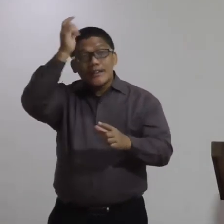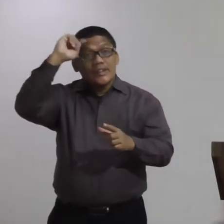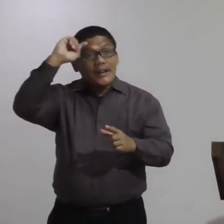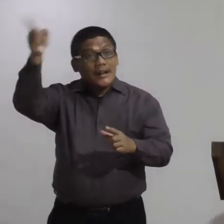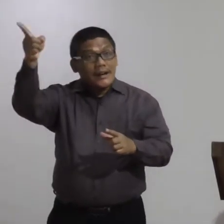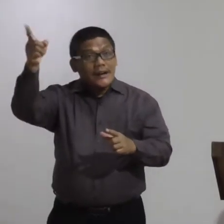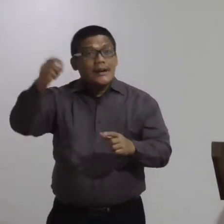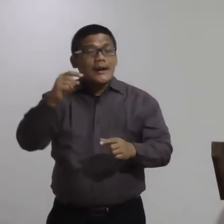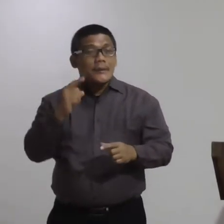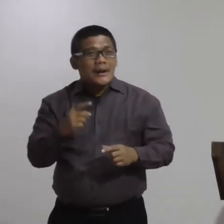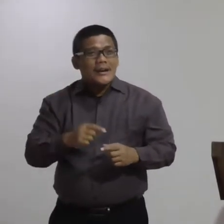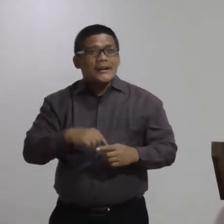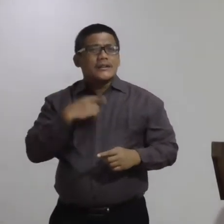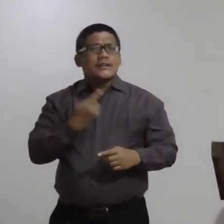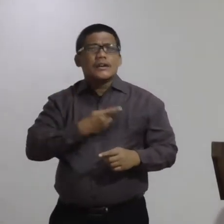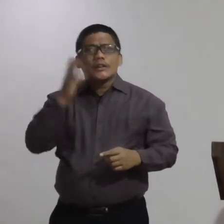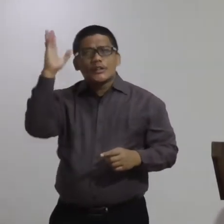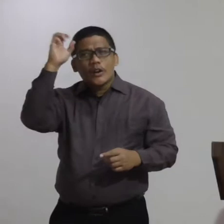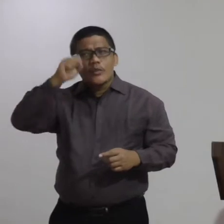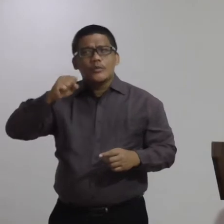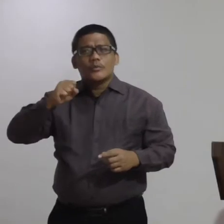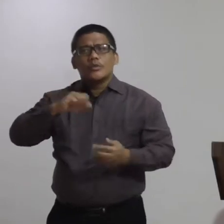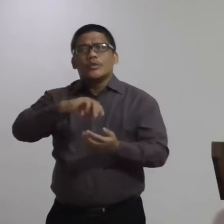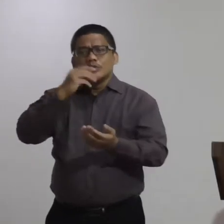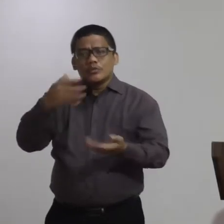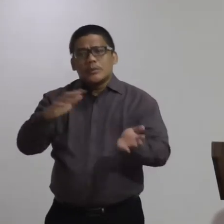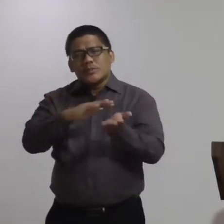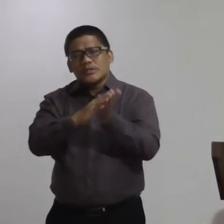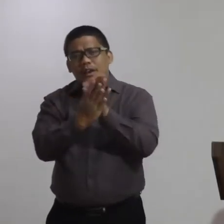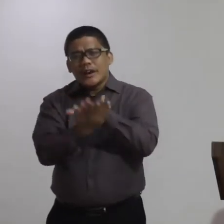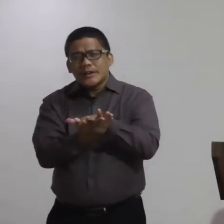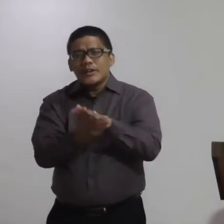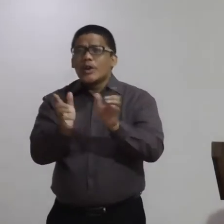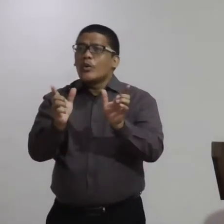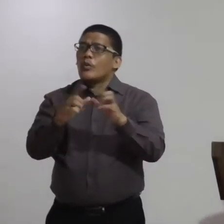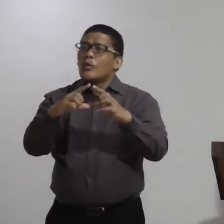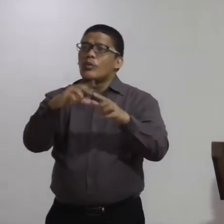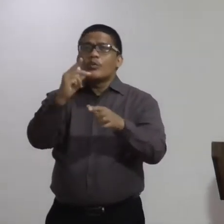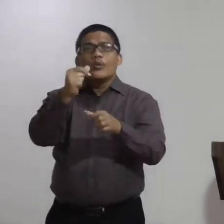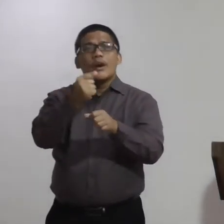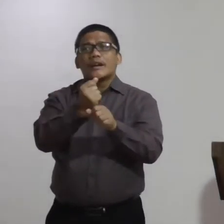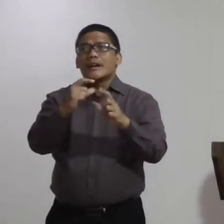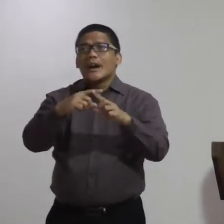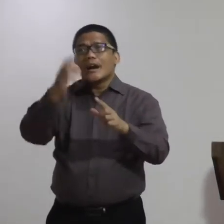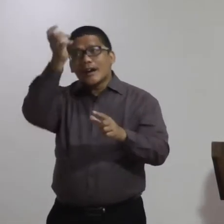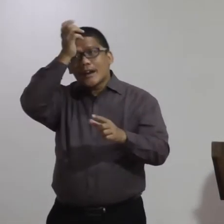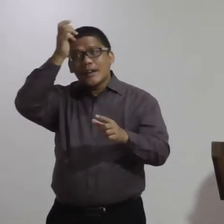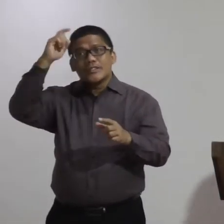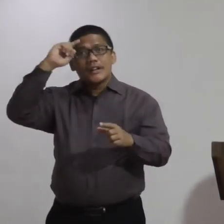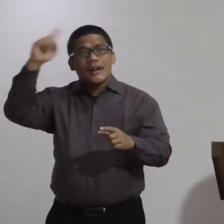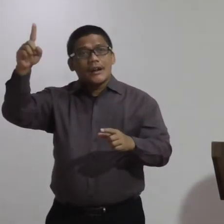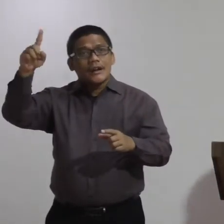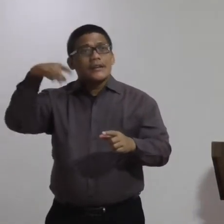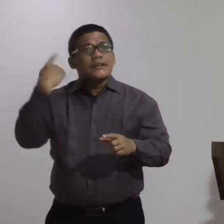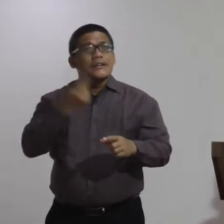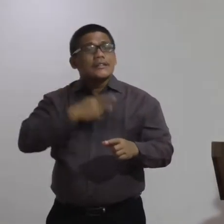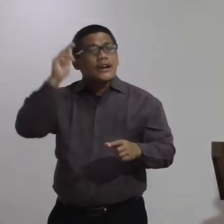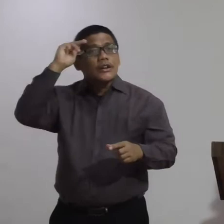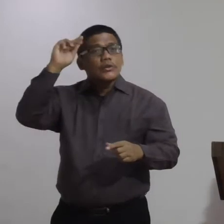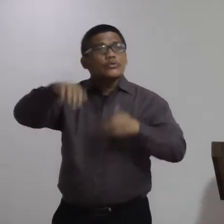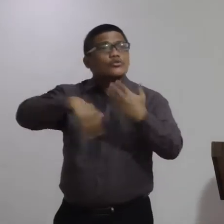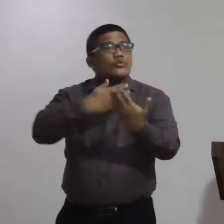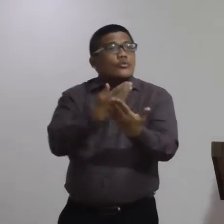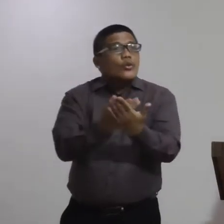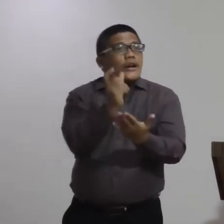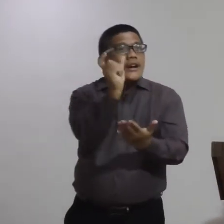tahu bahwa kita sudah menjadi warga kerajaan Allah, kita rindu juga semua orang